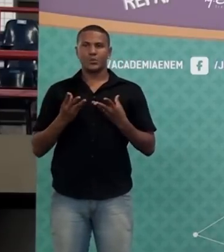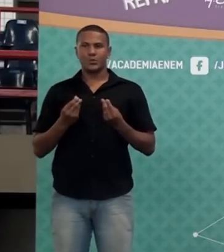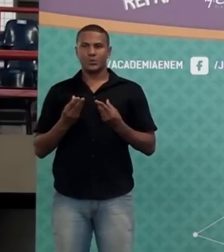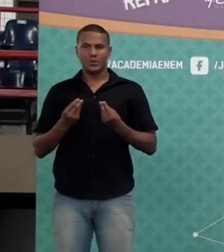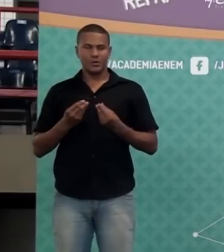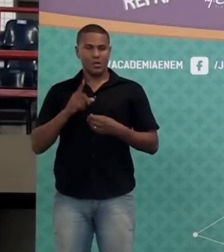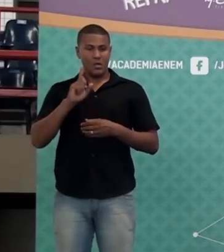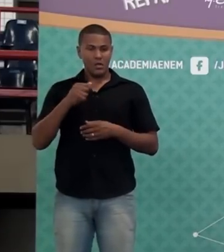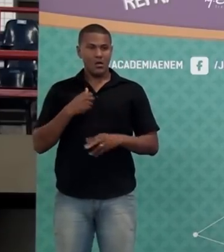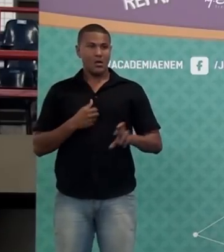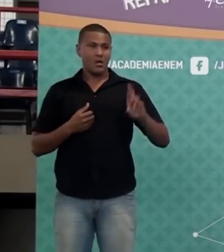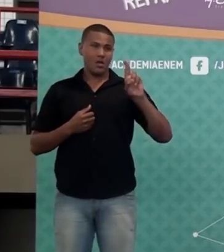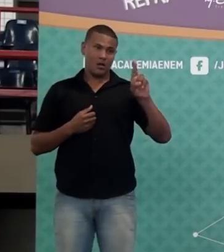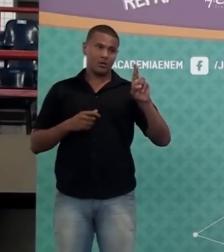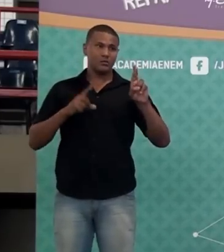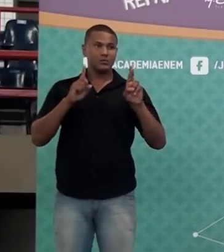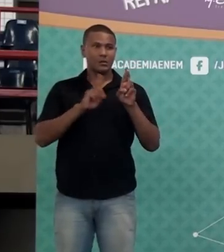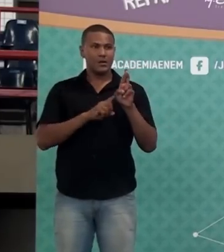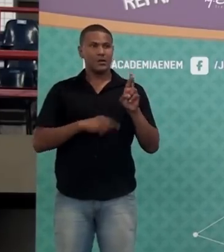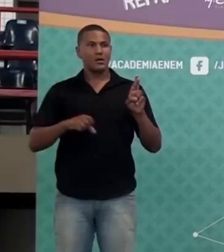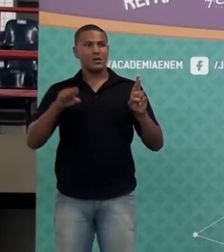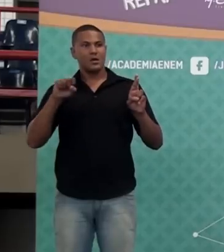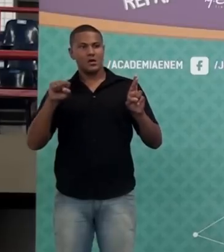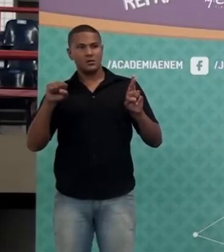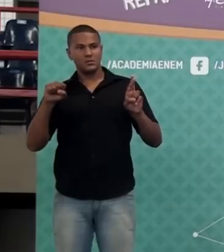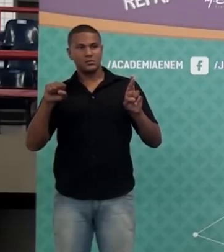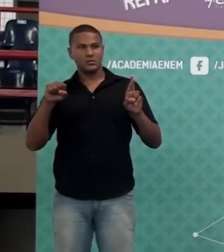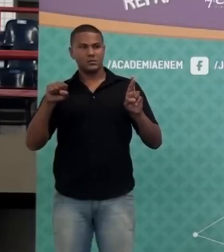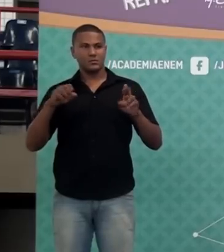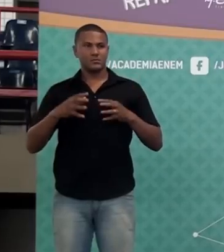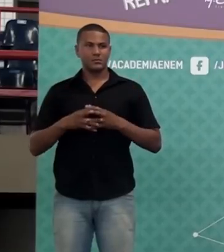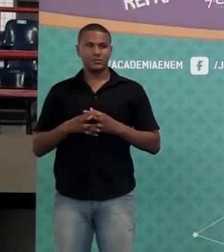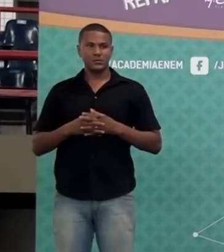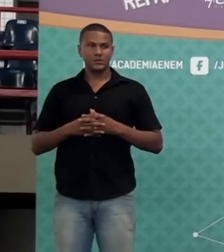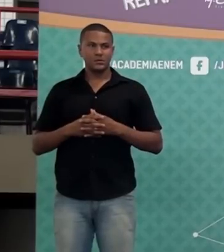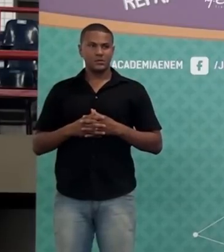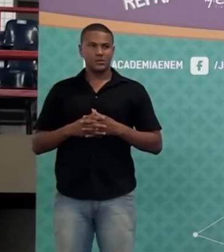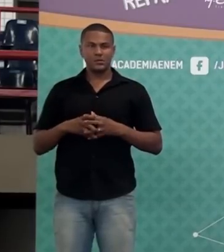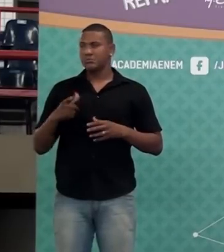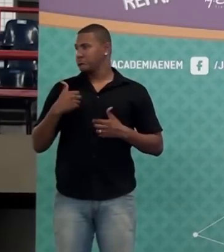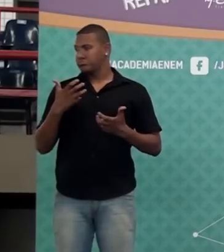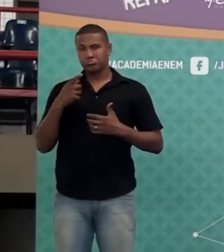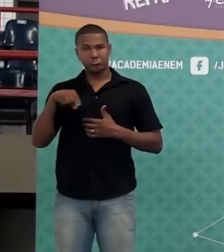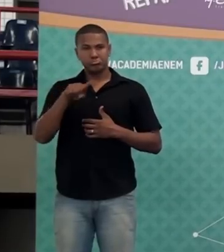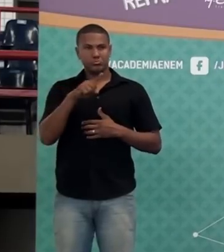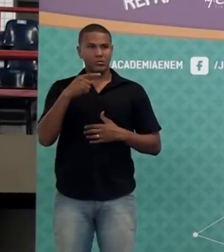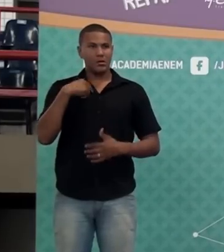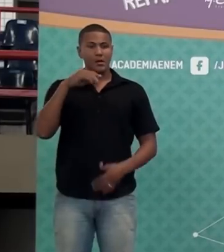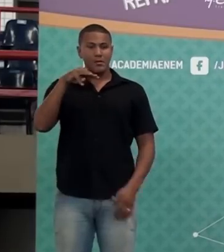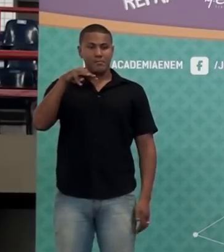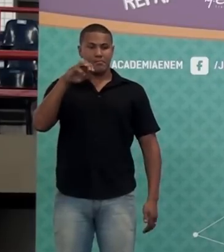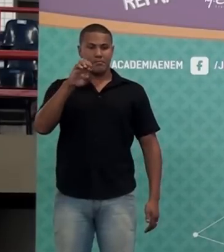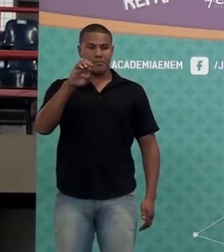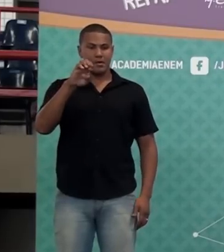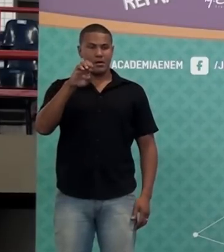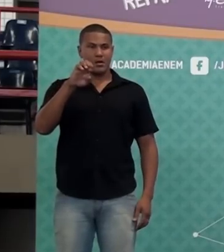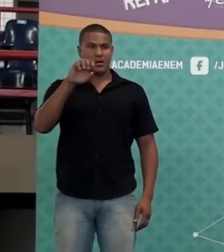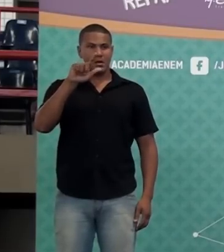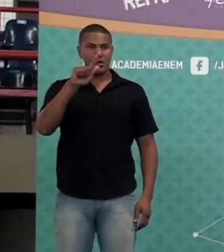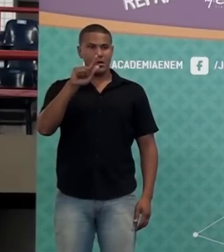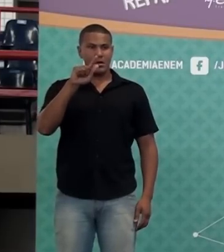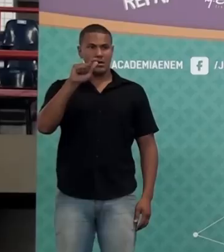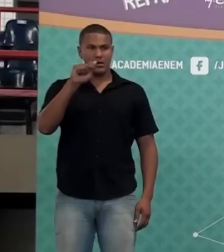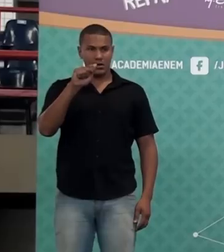com R e com S. E eu queria que vocês soubessem que a palavra Mega Sena, ela não é para